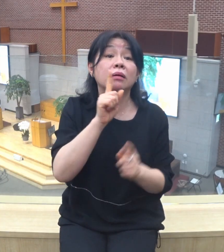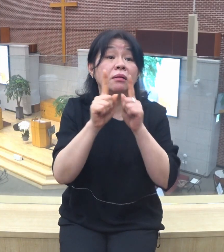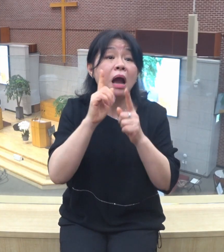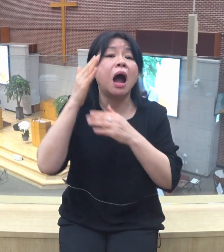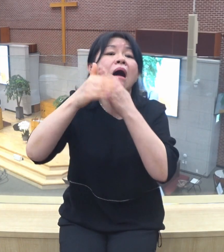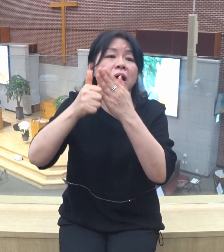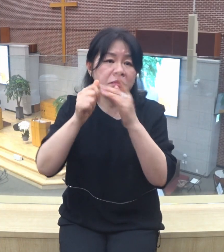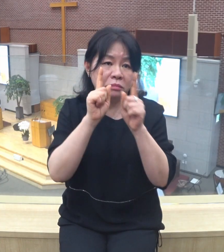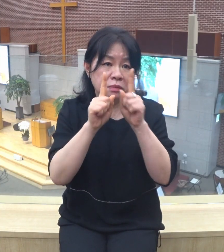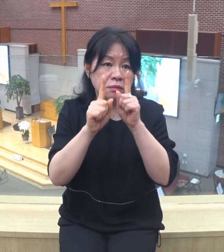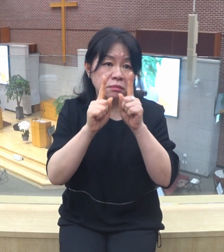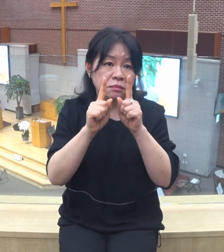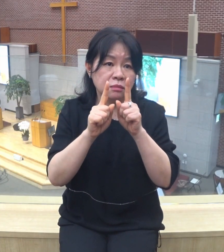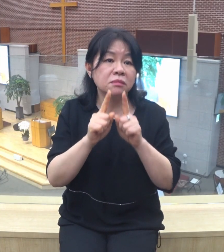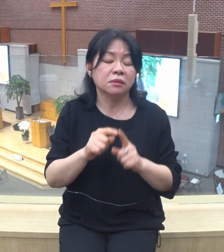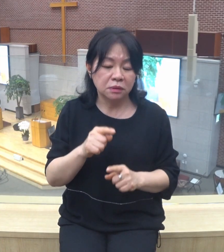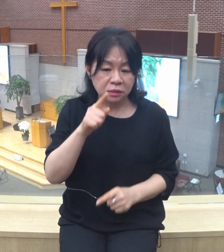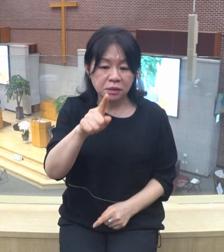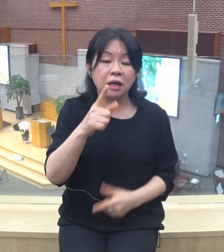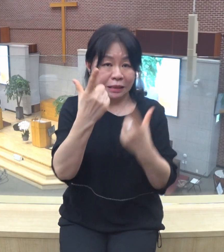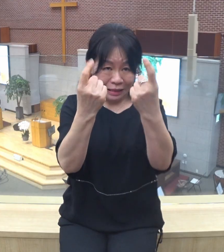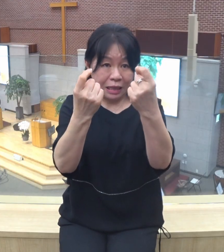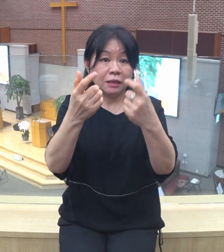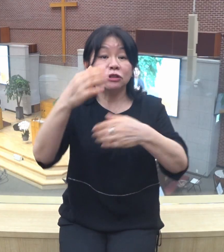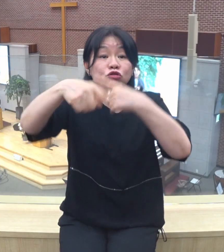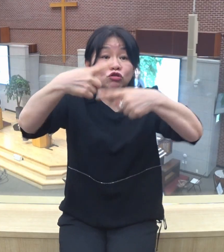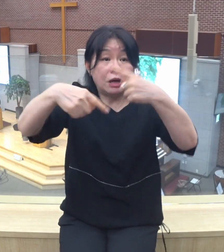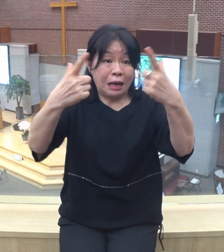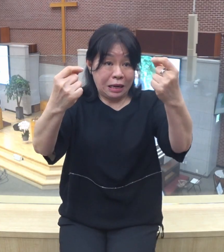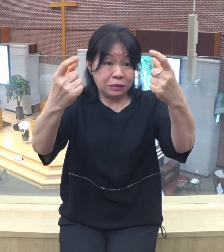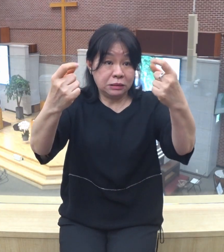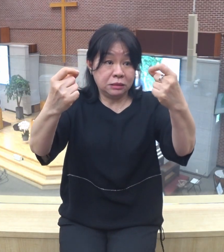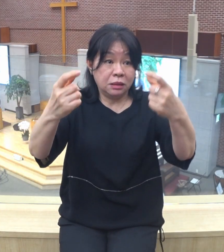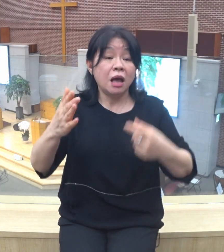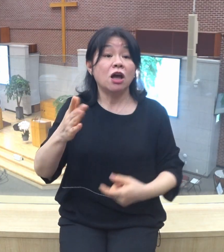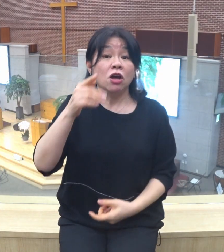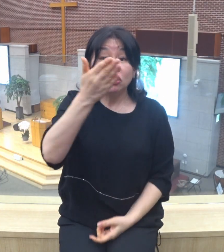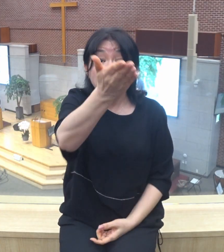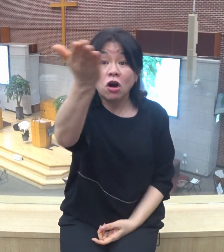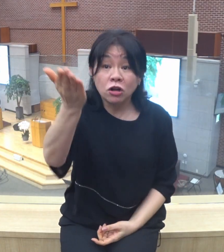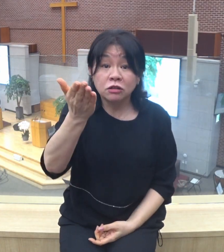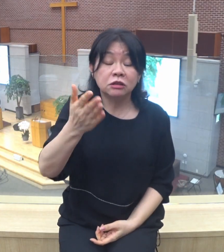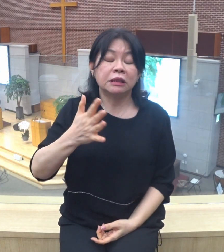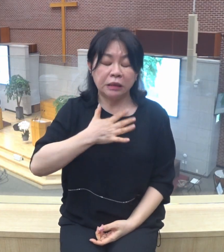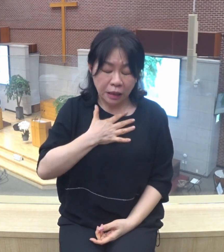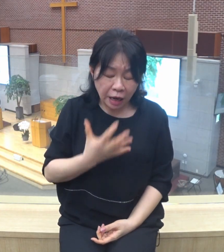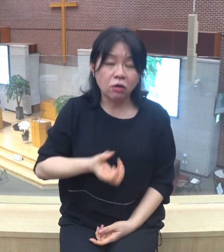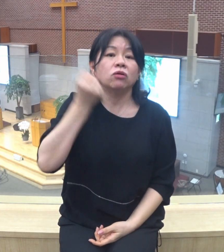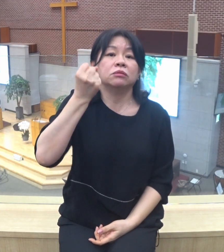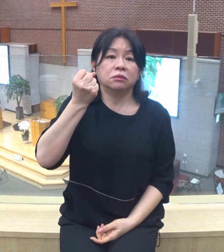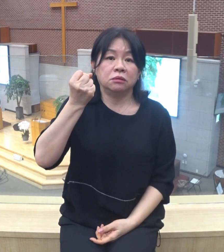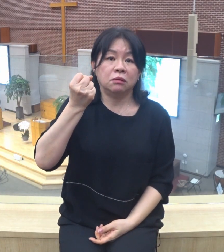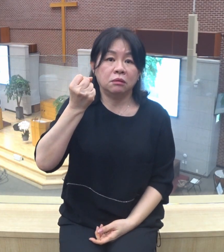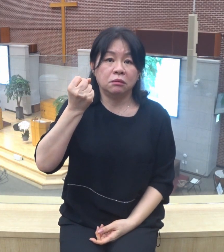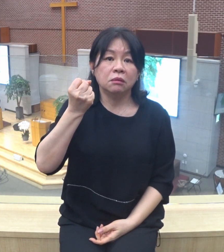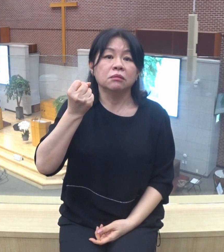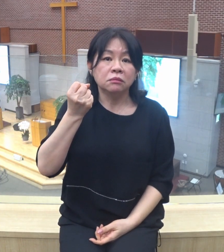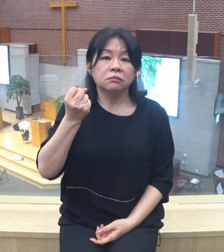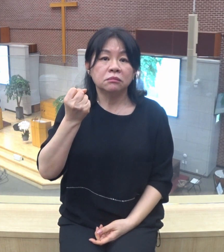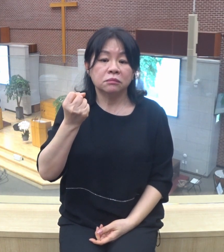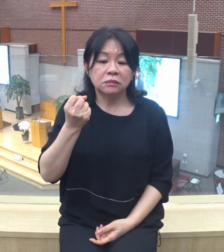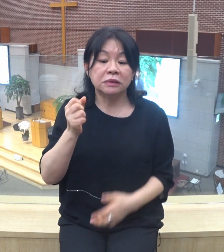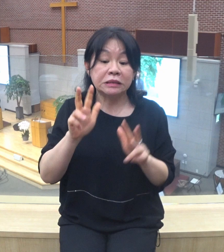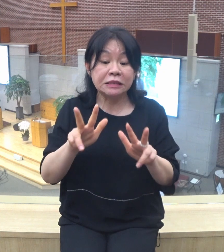하늘을 바라보고 그 음성을 따라해 봅시다. 너는 내 것이다. 내 것이다.